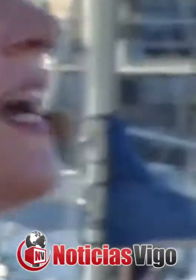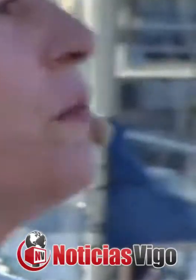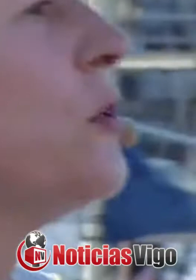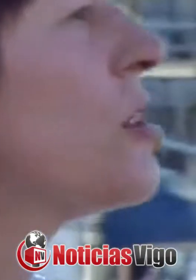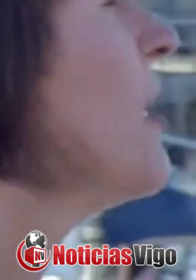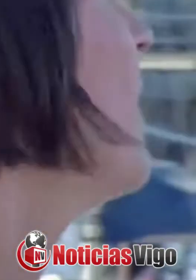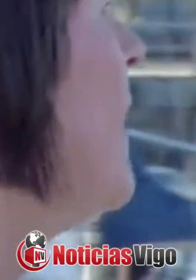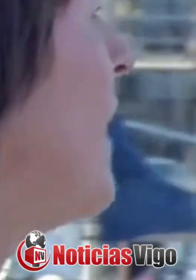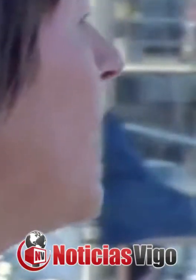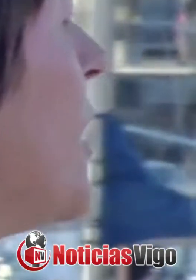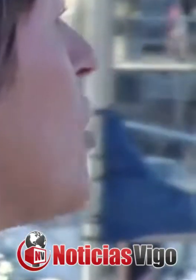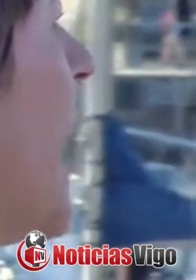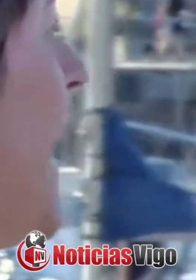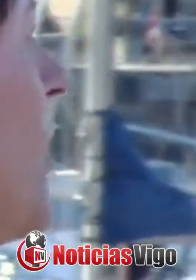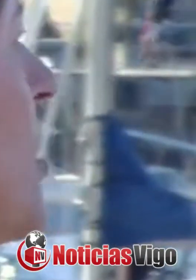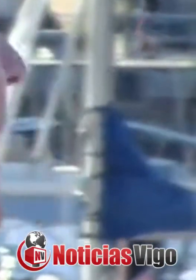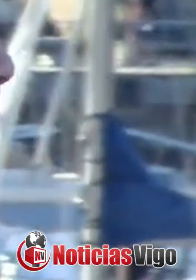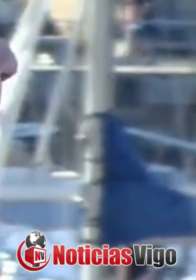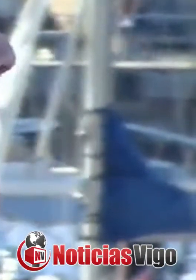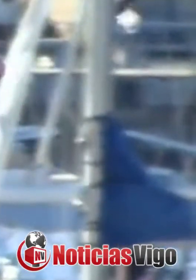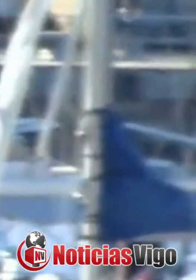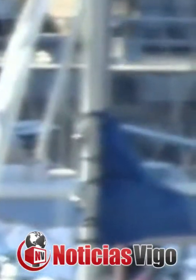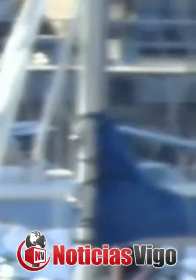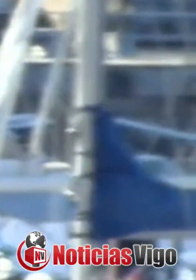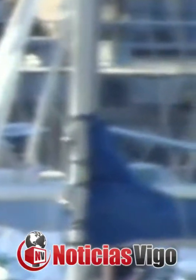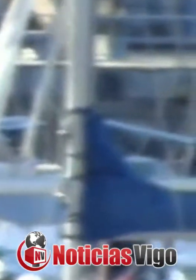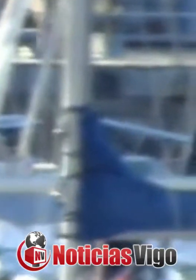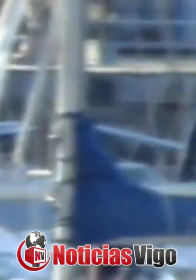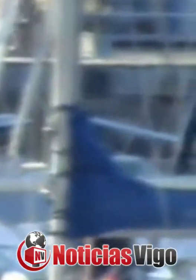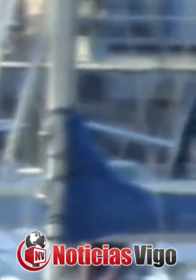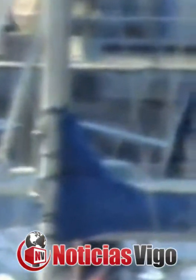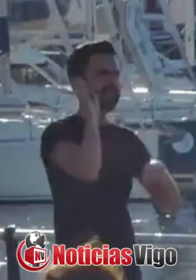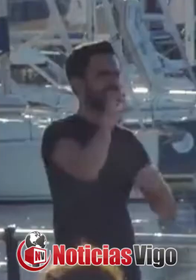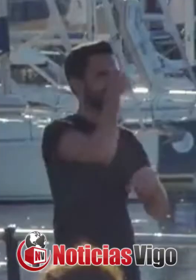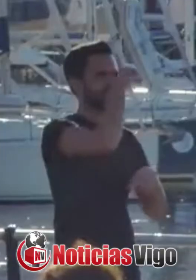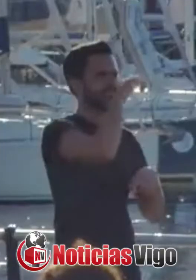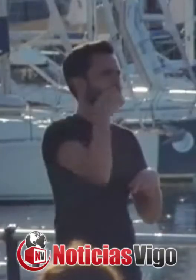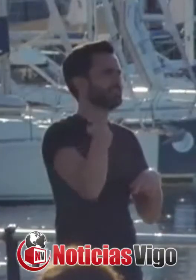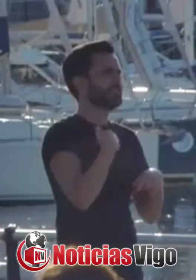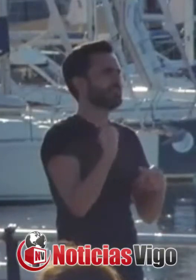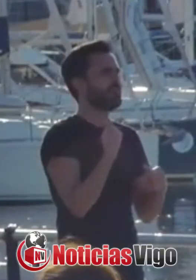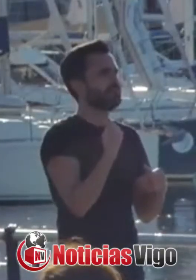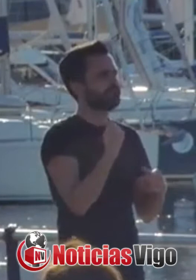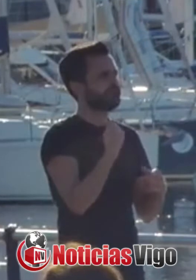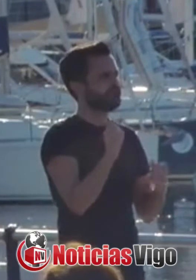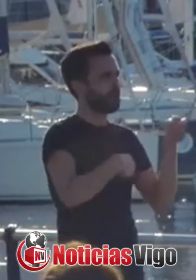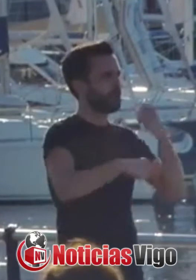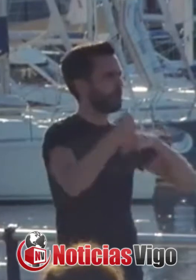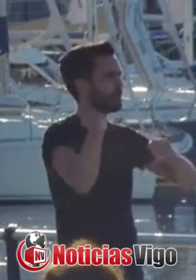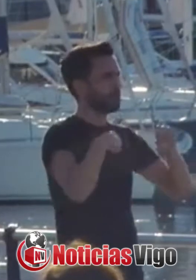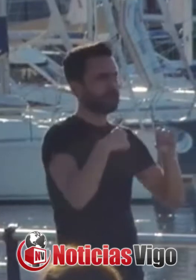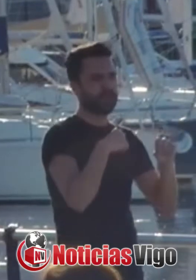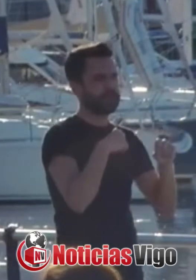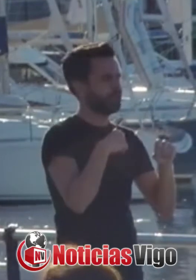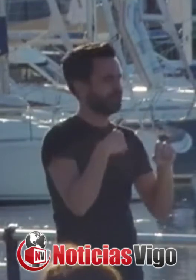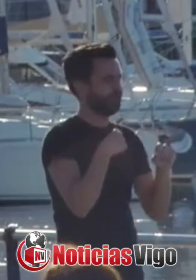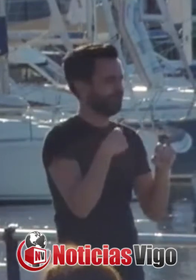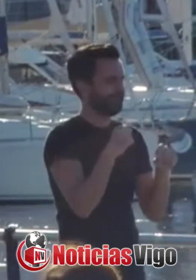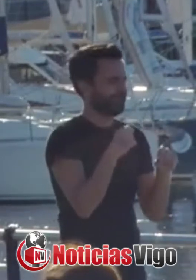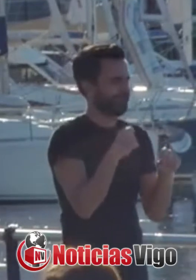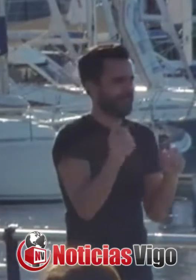E decíavos que os galegos e galegas tivemos un comportamento exemplar.